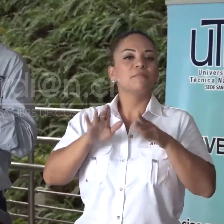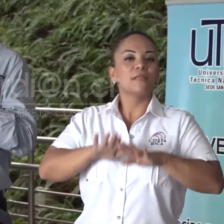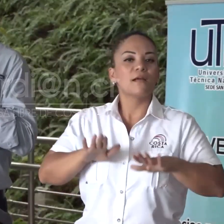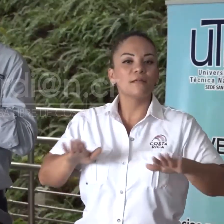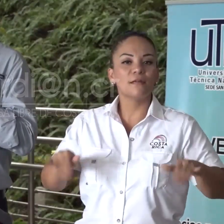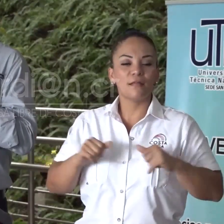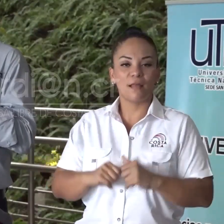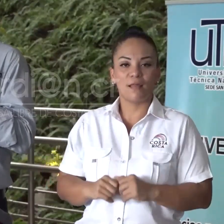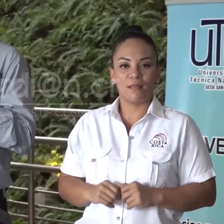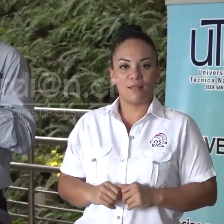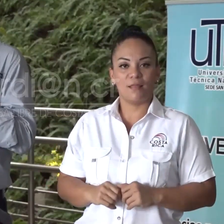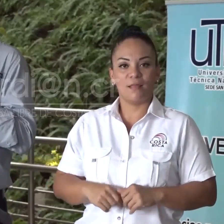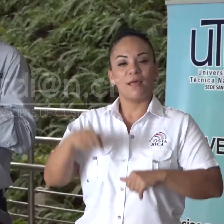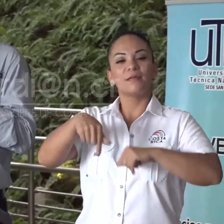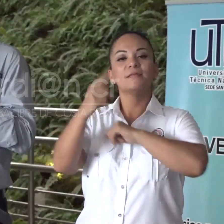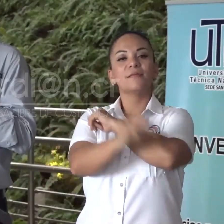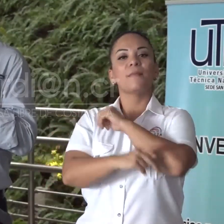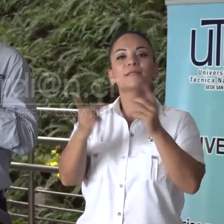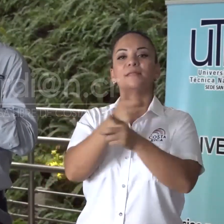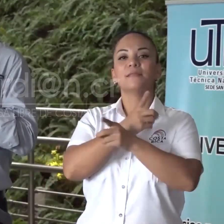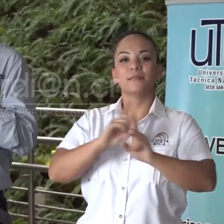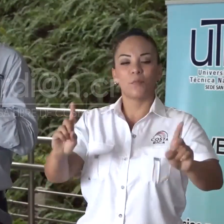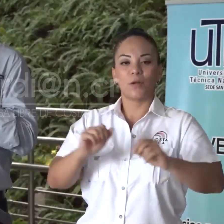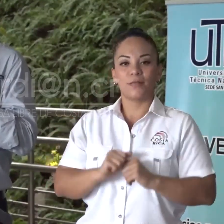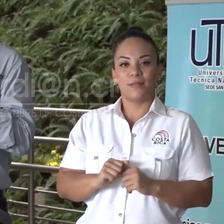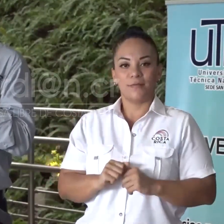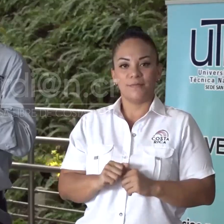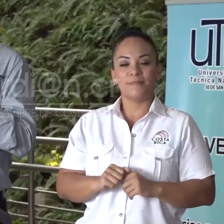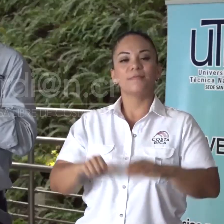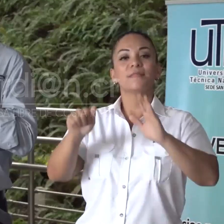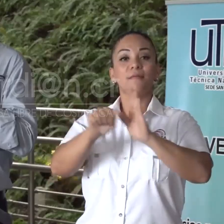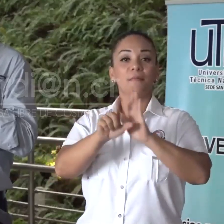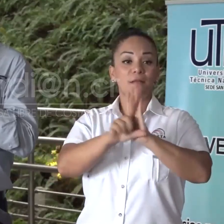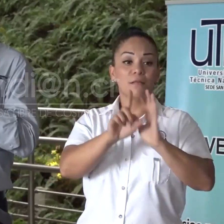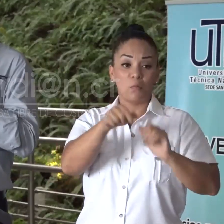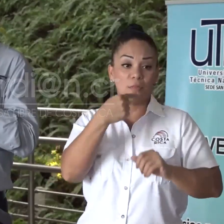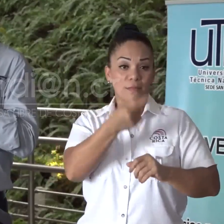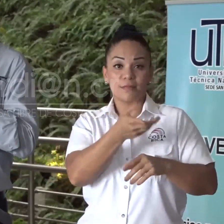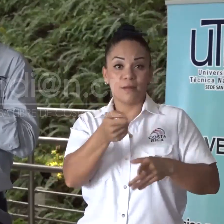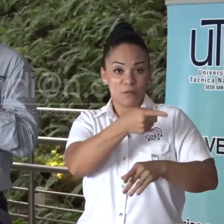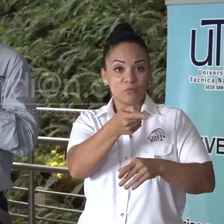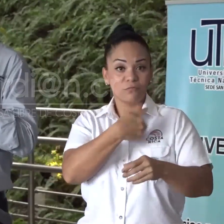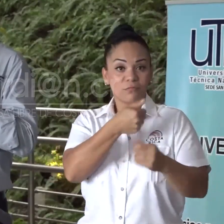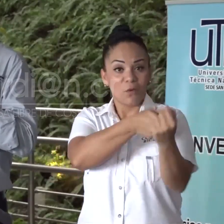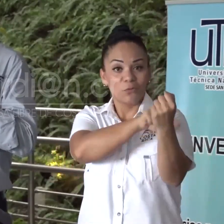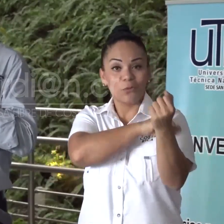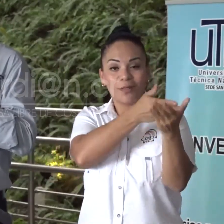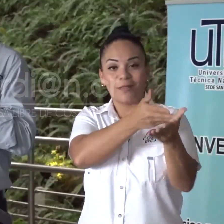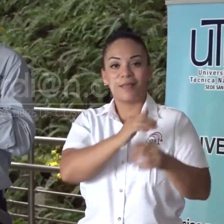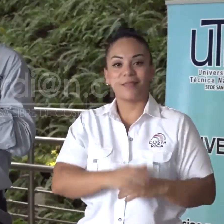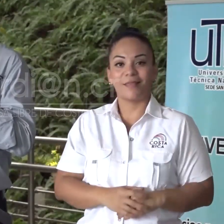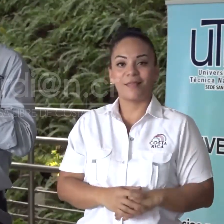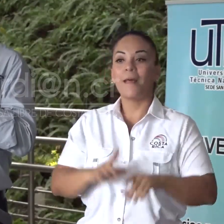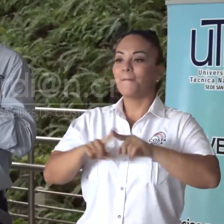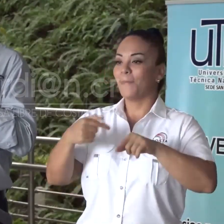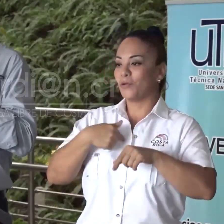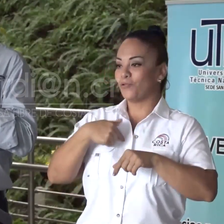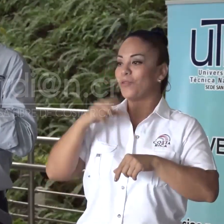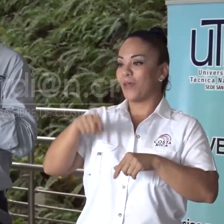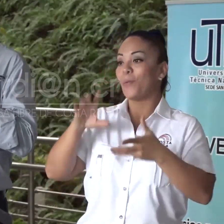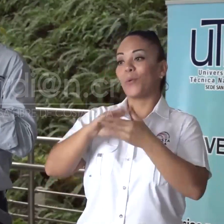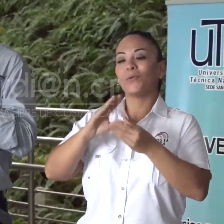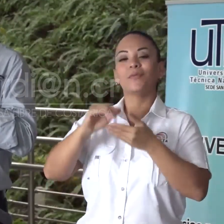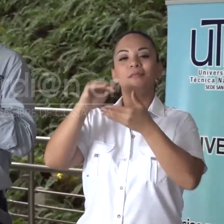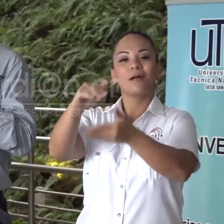tranquilidad. Este es un país democrático. La Asamblea puede decir, y ellos tienen la autoridad, pero yo sí tengo que contarle a